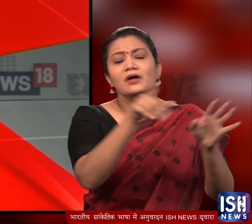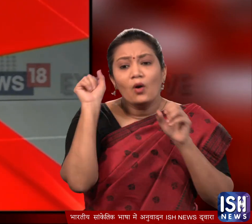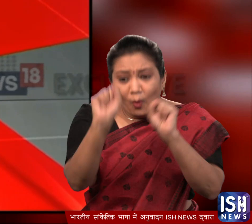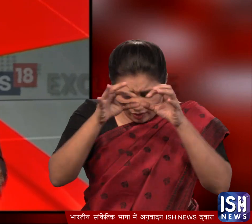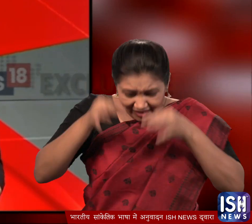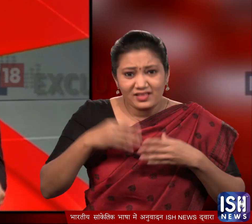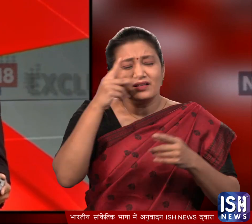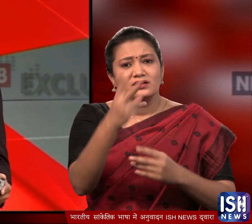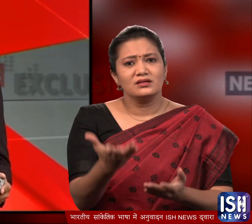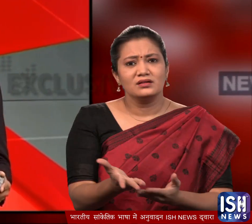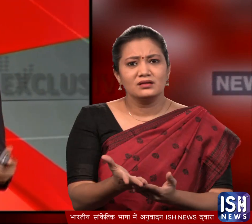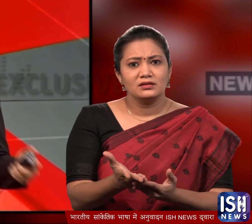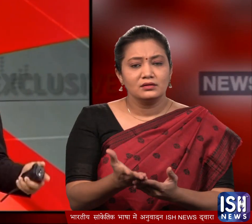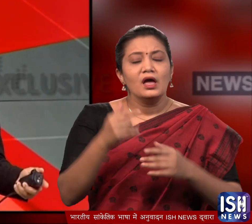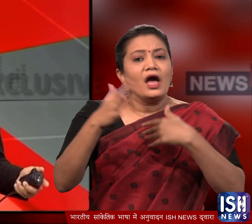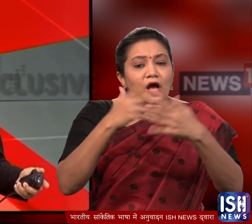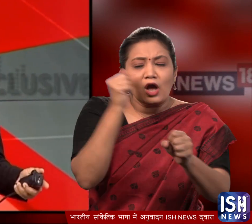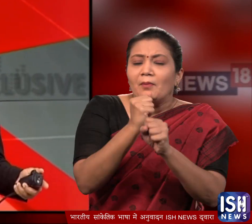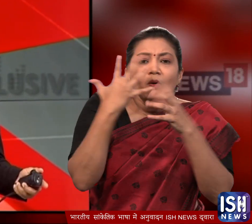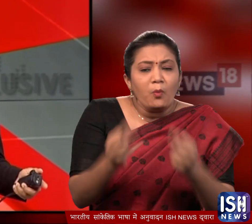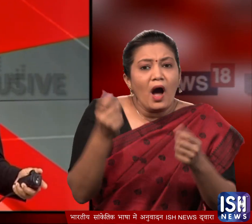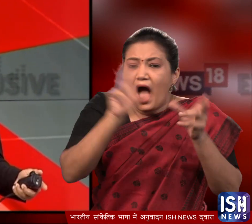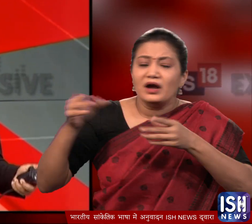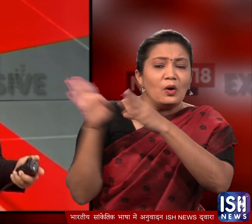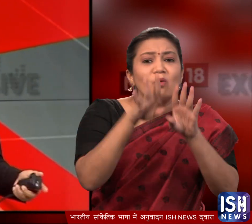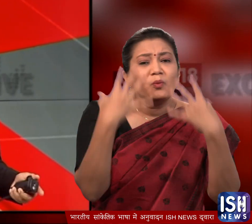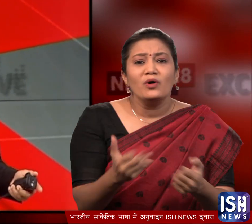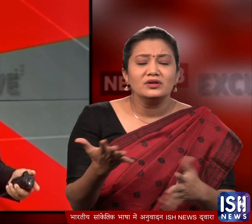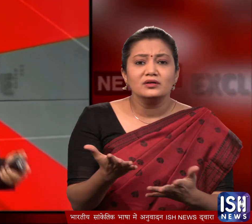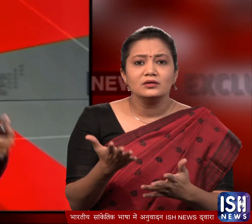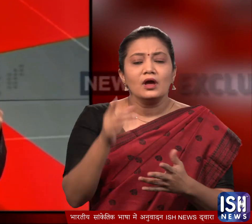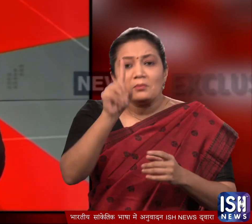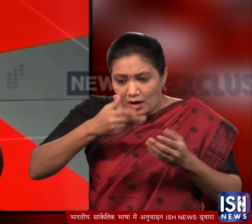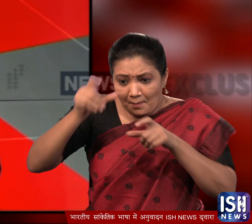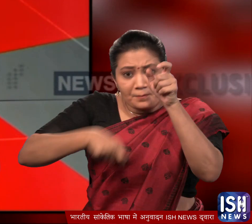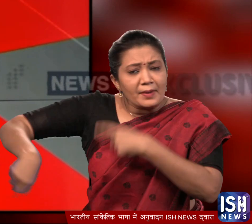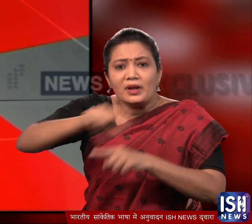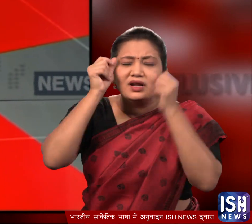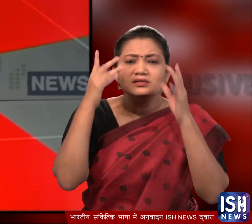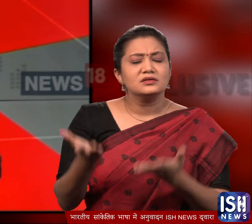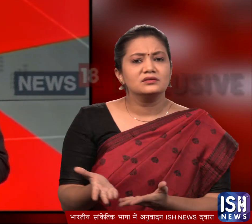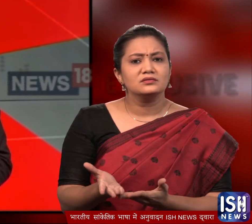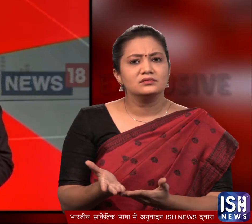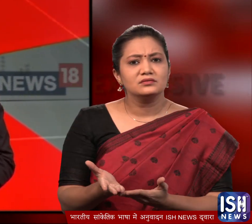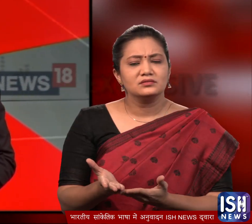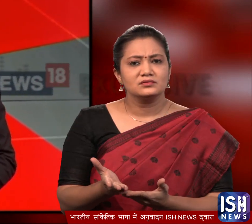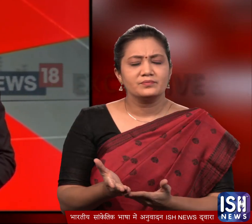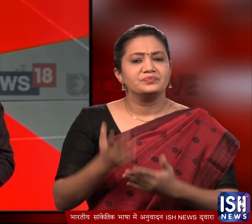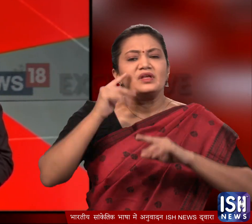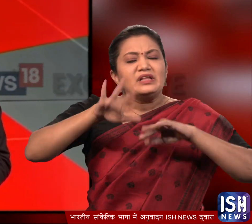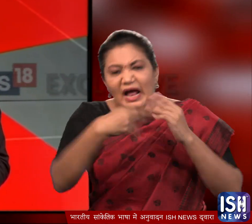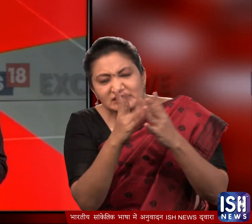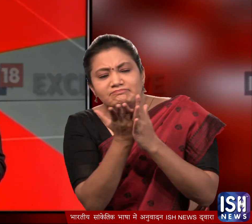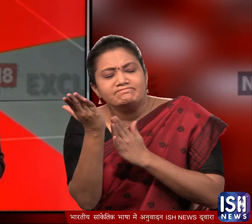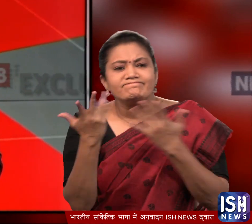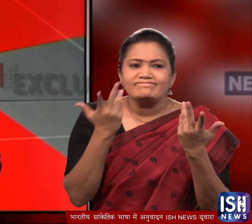रैलियों में हैं। आप अपनी तो देखो। कोई भी सरकार दोबारा लॉकडाउन लागू नहीं करना चाहती, लेकिन हमने हालात ही ऐसा पैदा कर दिए